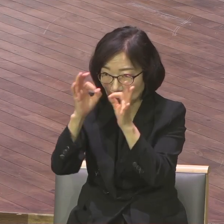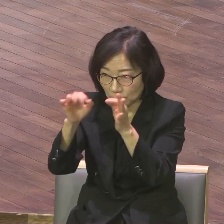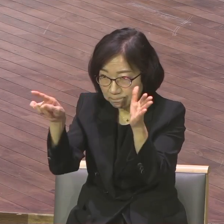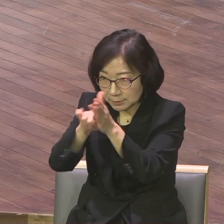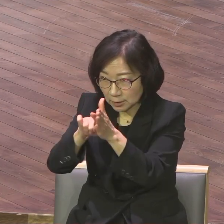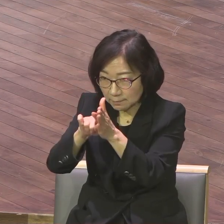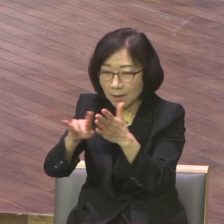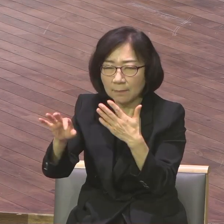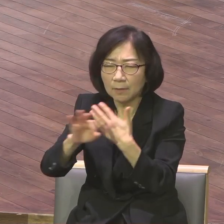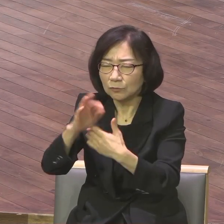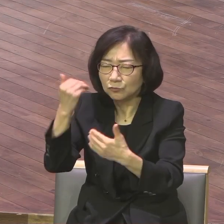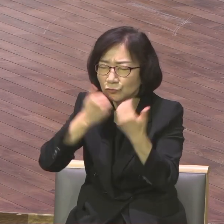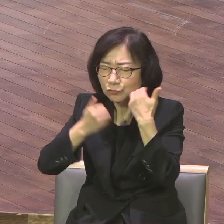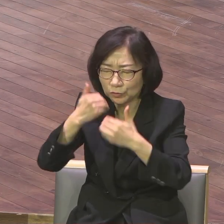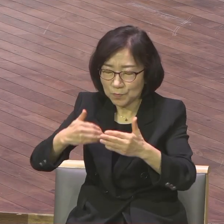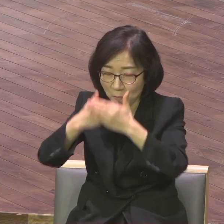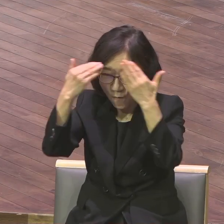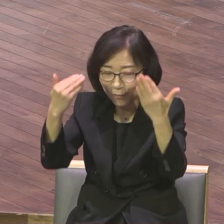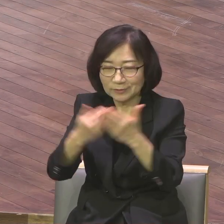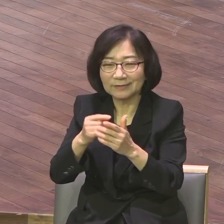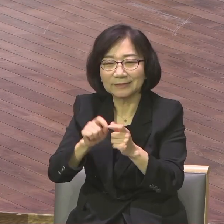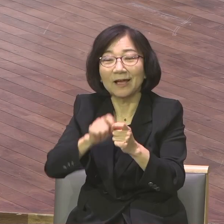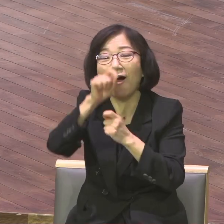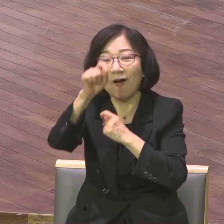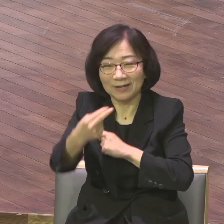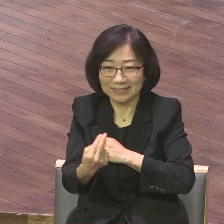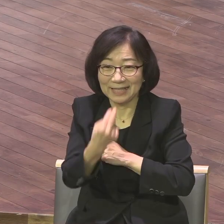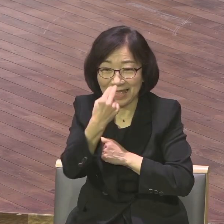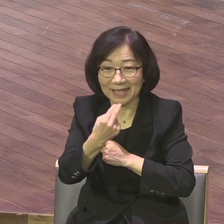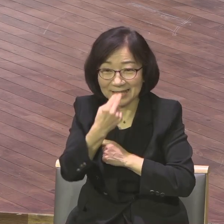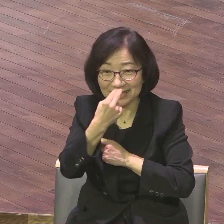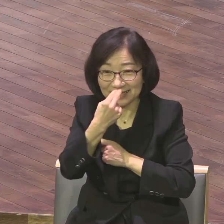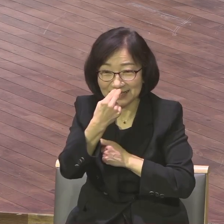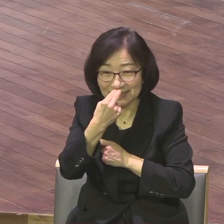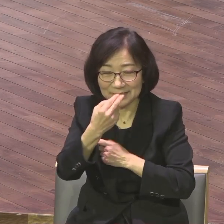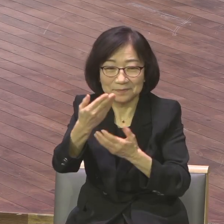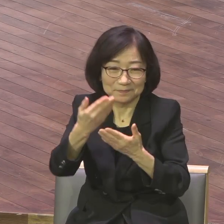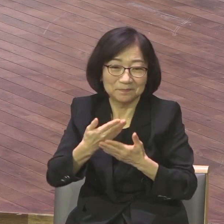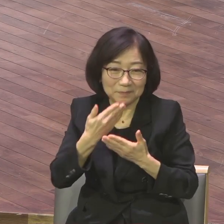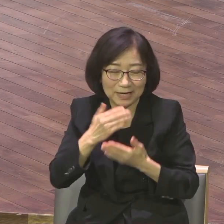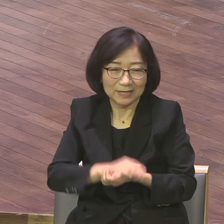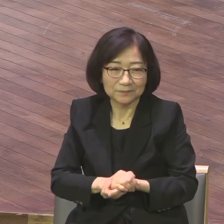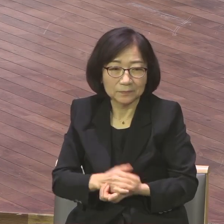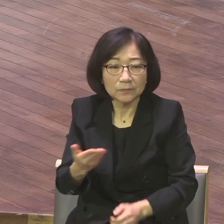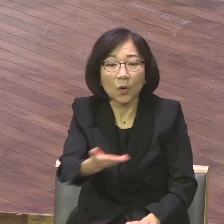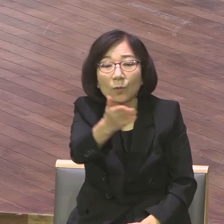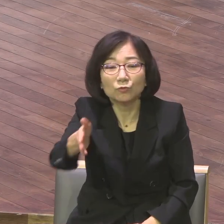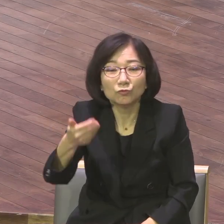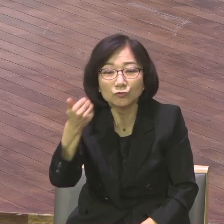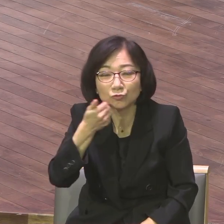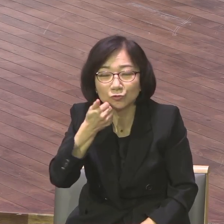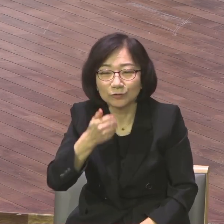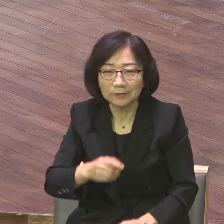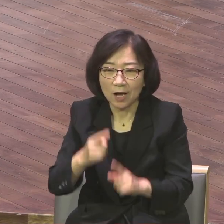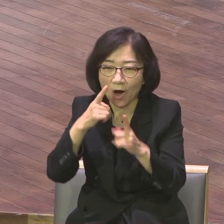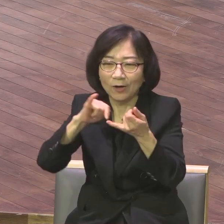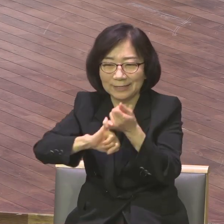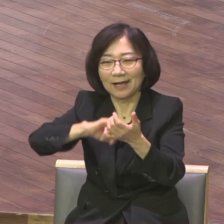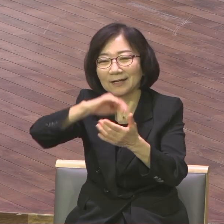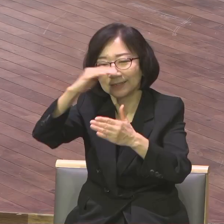얻게 되어 있다. 이 언약의 성취의 정인으로 세움받은 존재가 바로 저와 여러분이다.